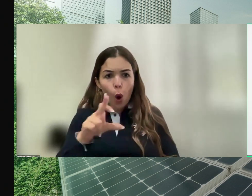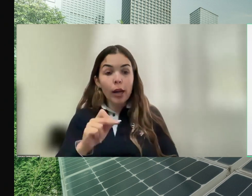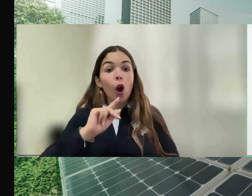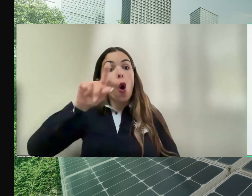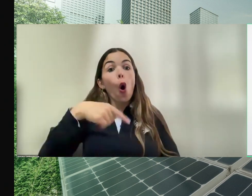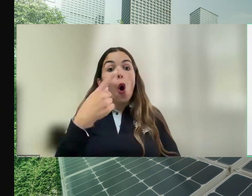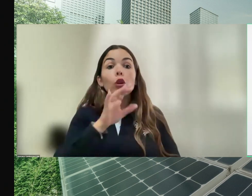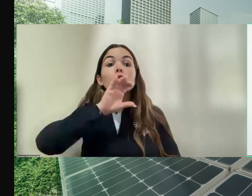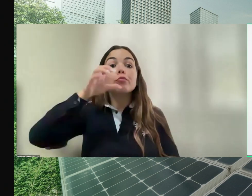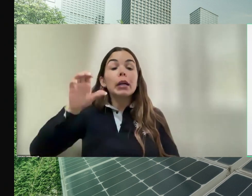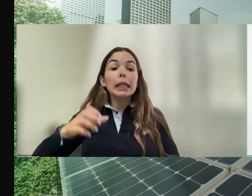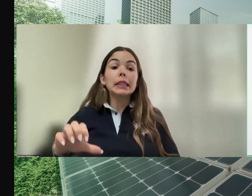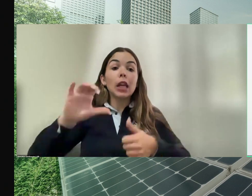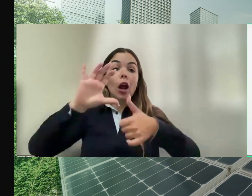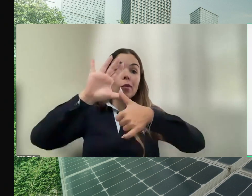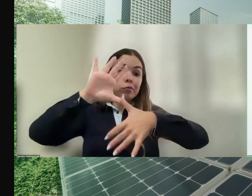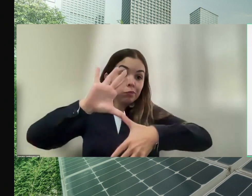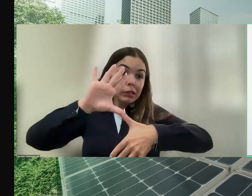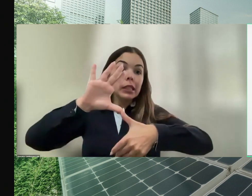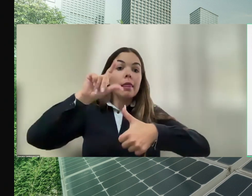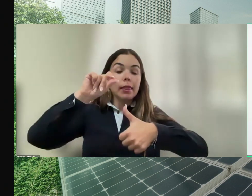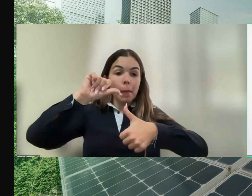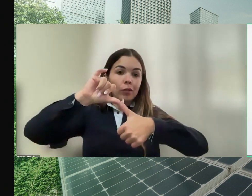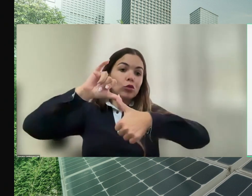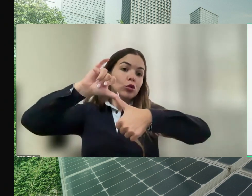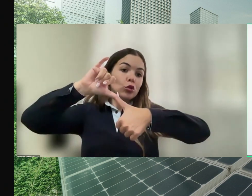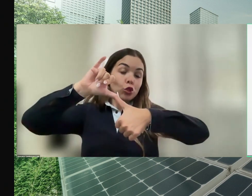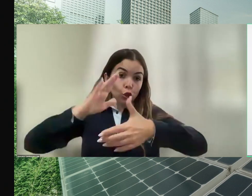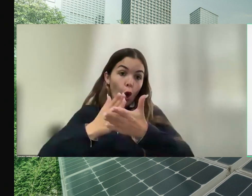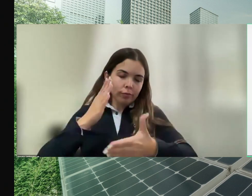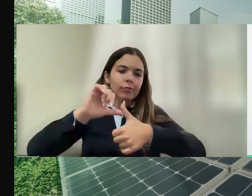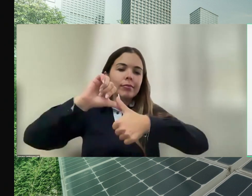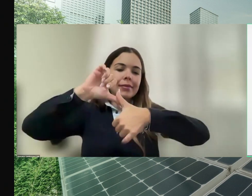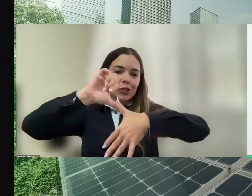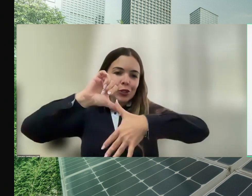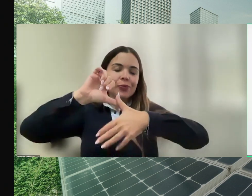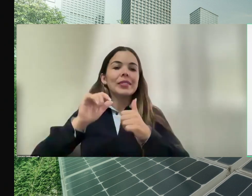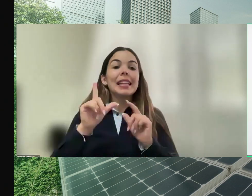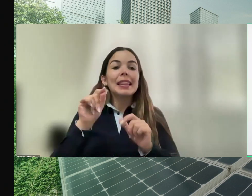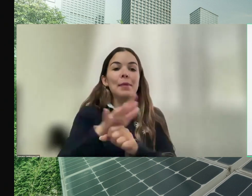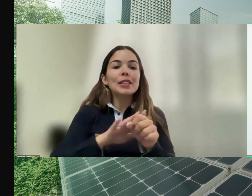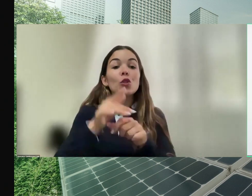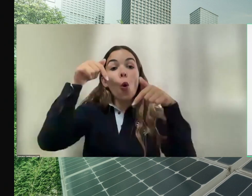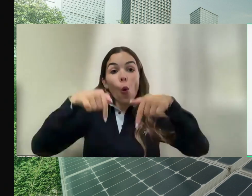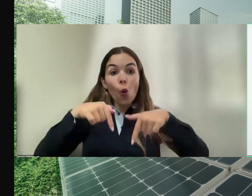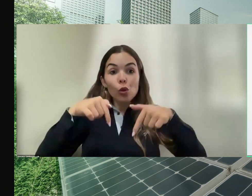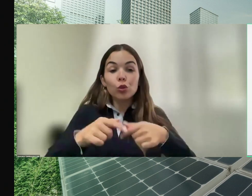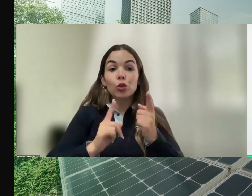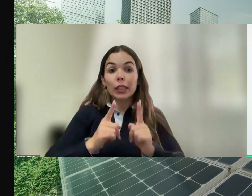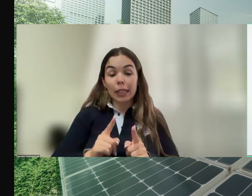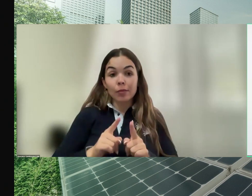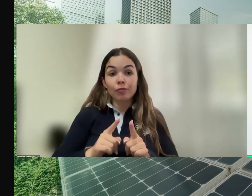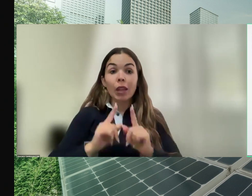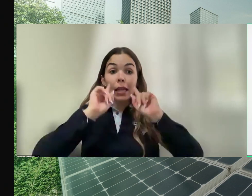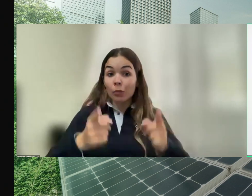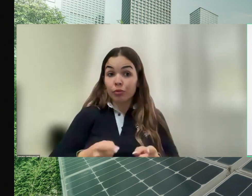América Central e da América do Sul, e, como é o caso que temos no dia de hoje, a dinamização de